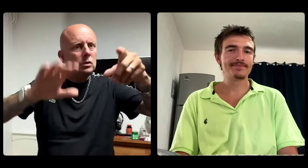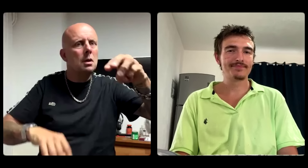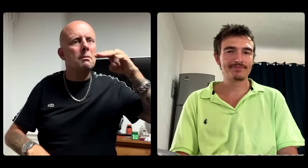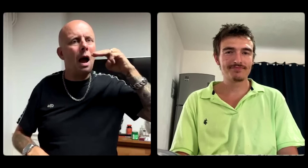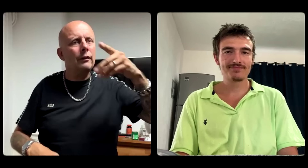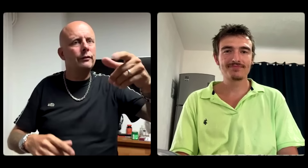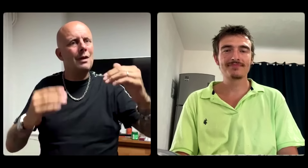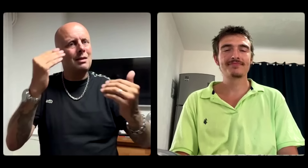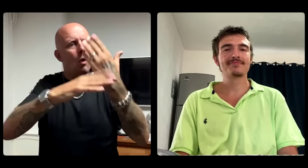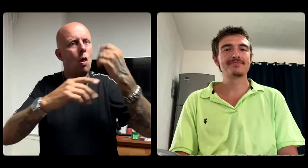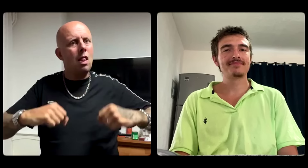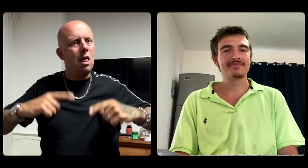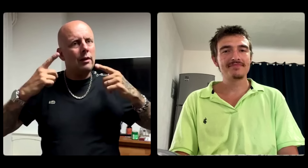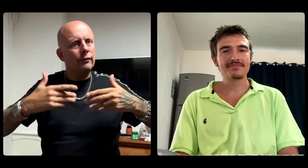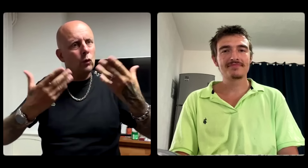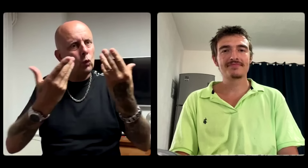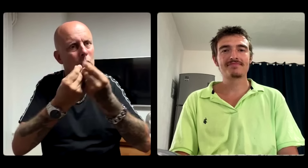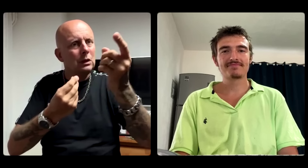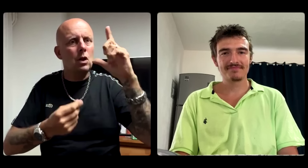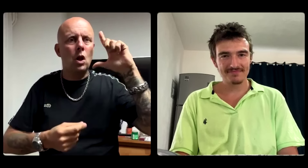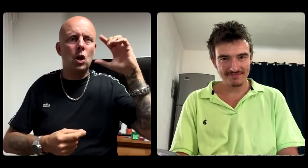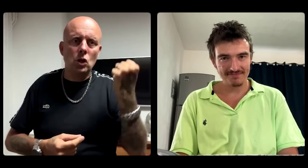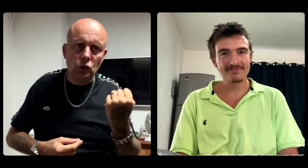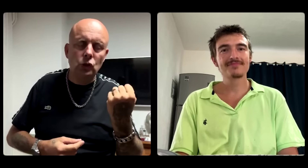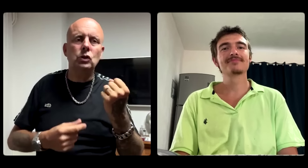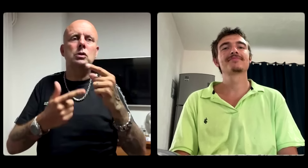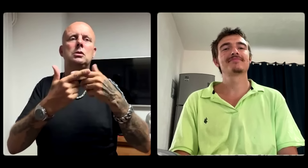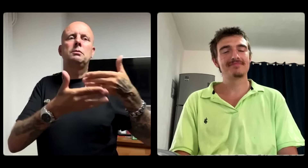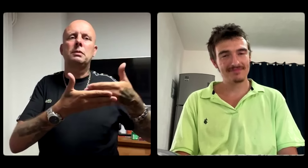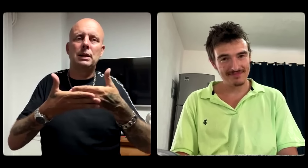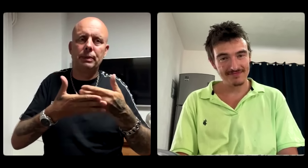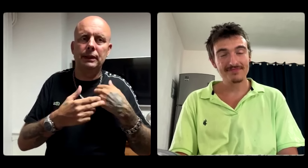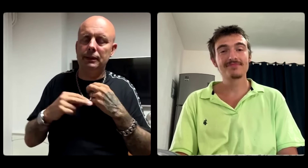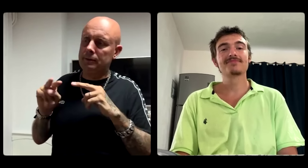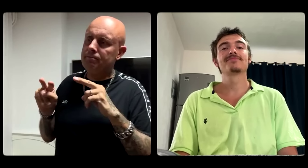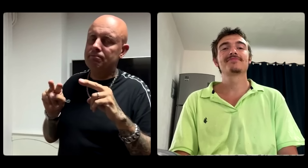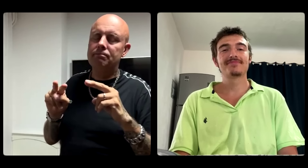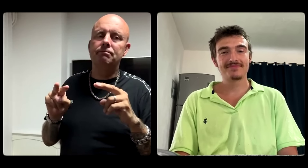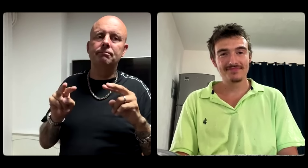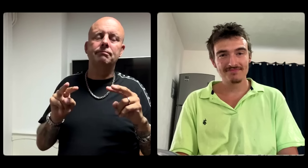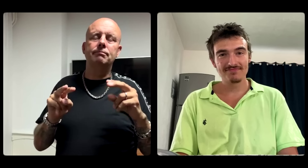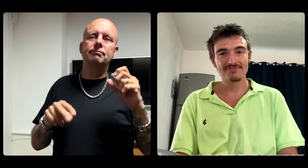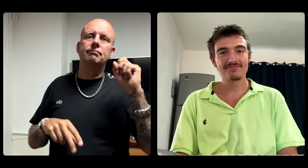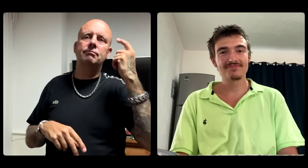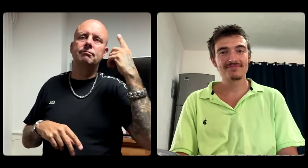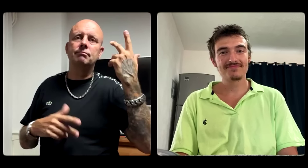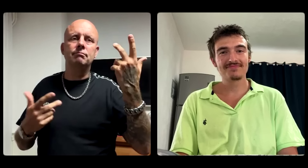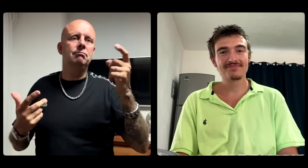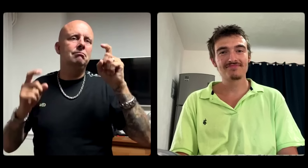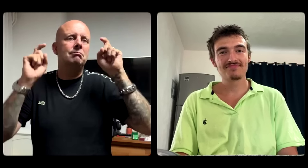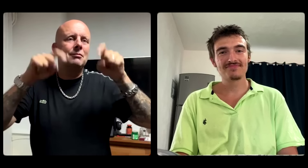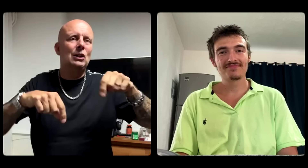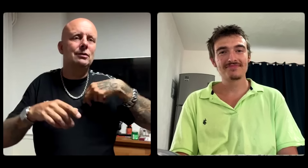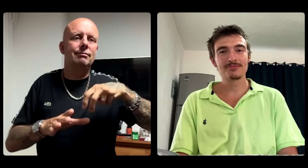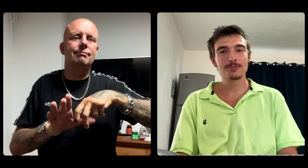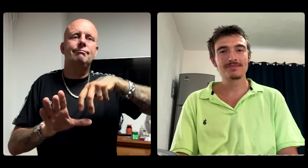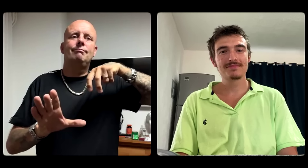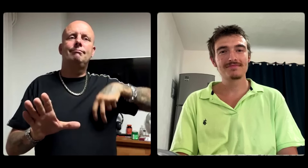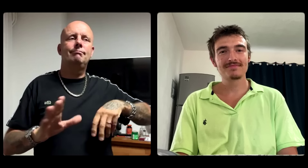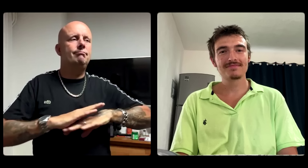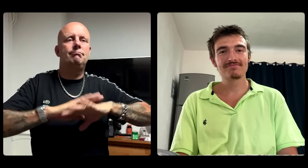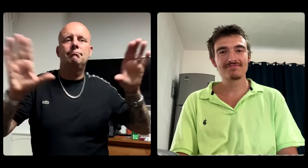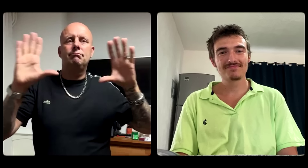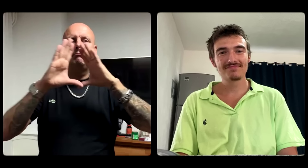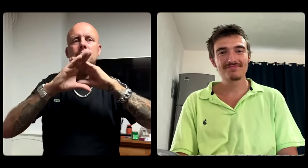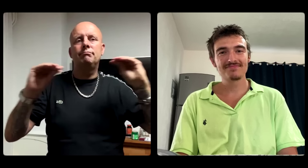Nee, maar ik bedoel meer van, ik vind dat echt een best wel een heftig, zeg maar niet echt heftig, maar het is best wel een ding, snap